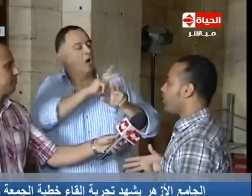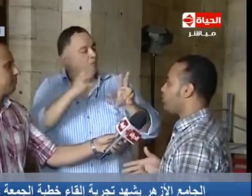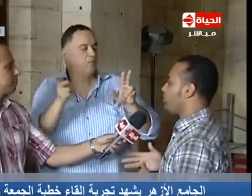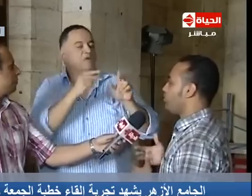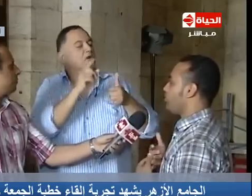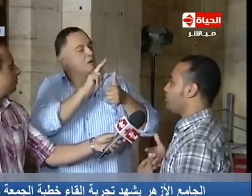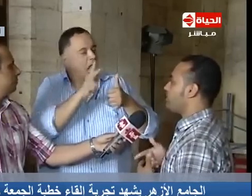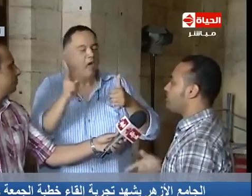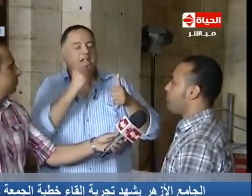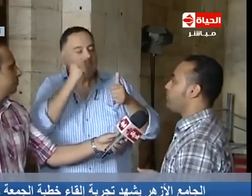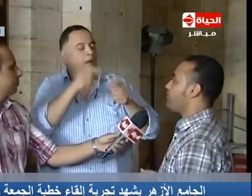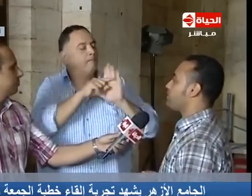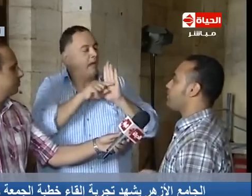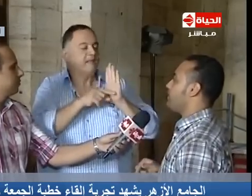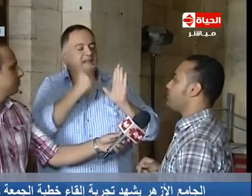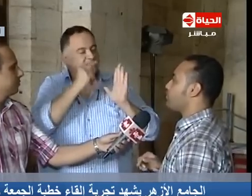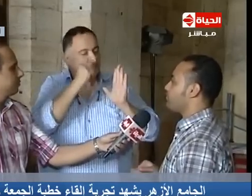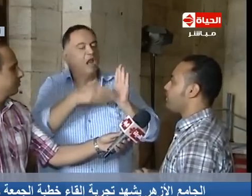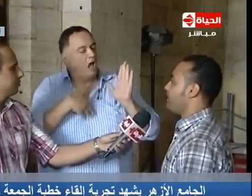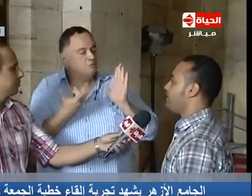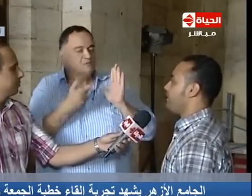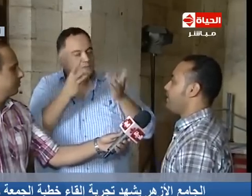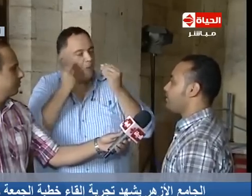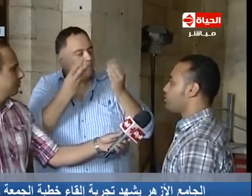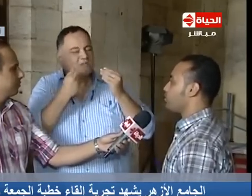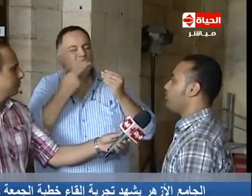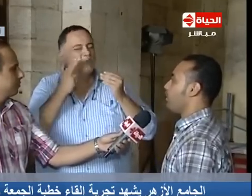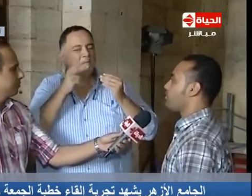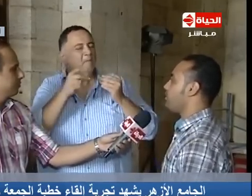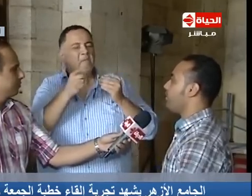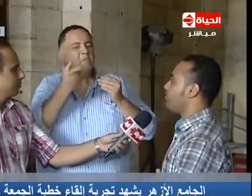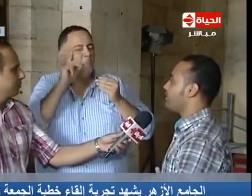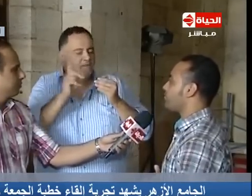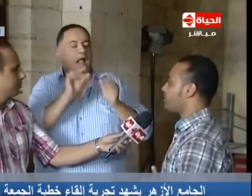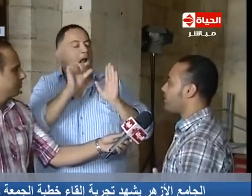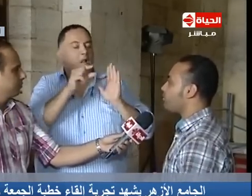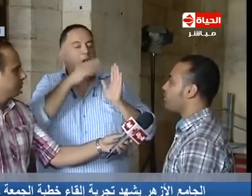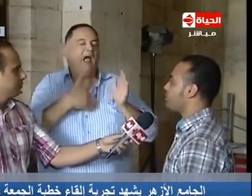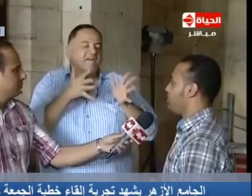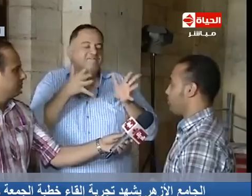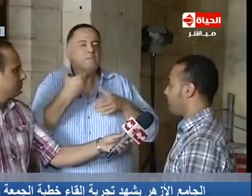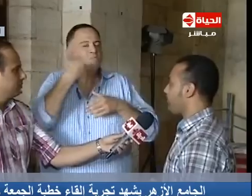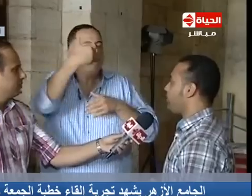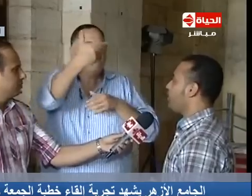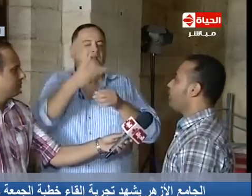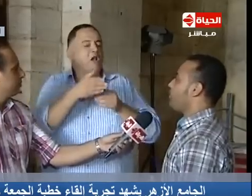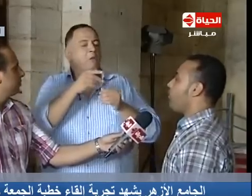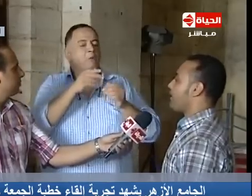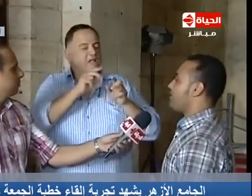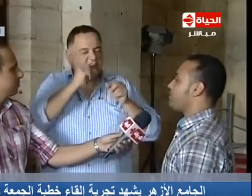توجهاتهم وانتمامهم بالمسجد، فلازم يكون في توعيه دينيه للصم وعن طريق معلومات عن طريق ترجمه لغه الاشاره. فهو خايف من